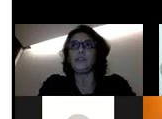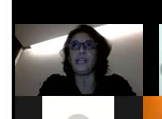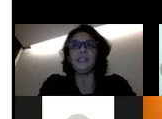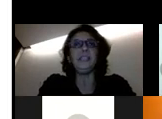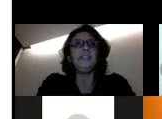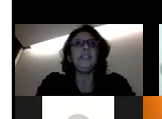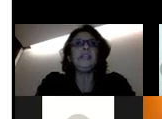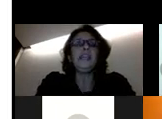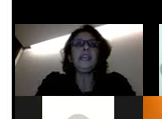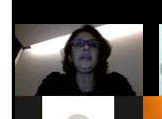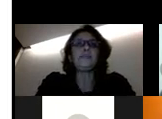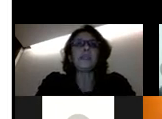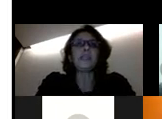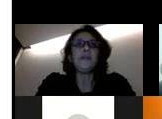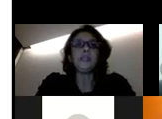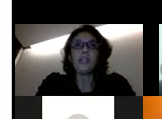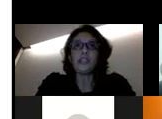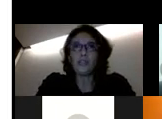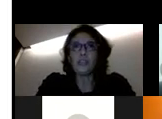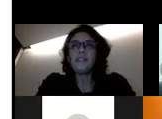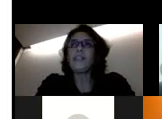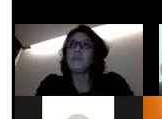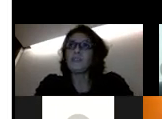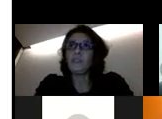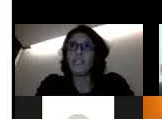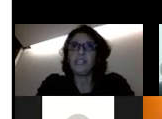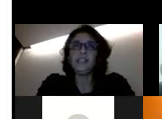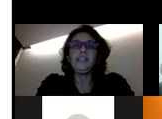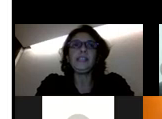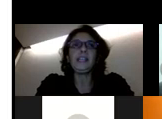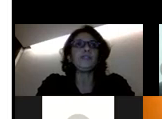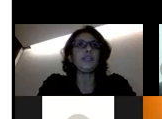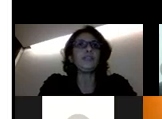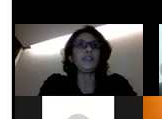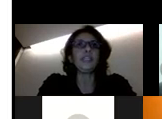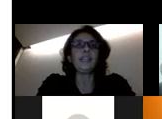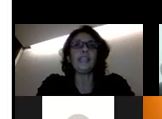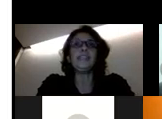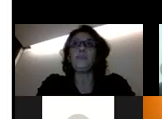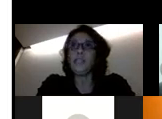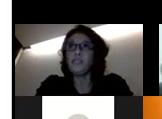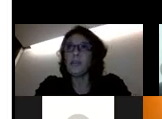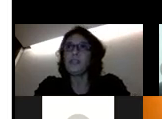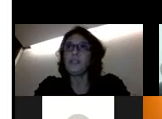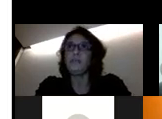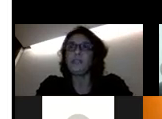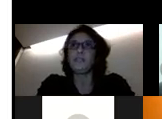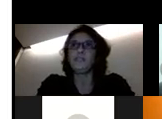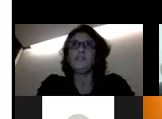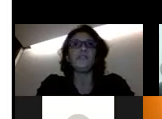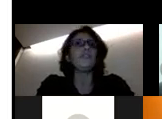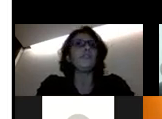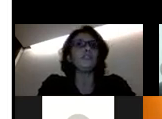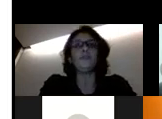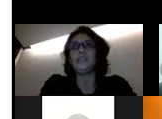qué es importante. Hay personas sordas y hay personas oyentes. Las personas sordas que están aquí también son parte de la